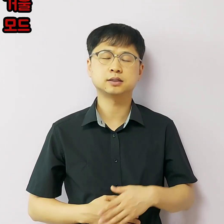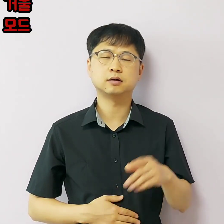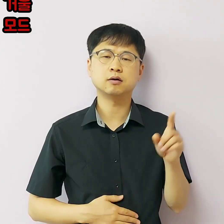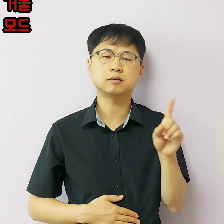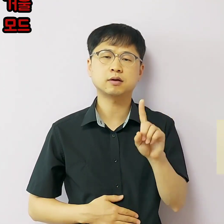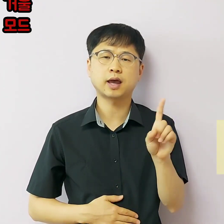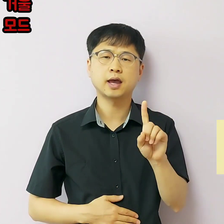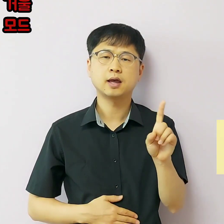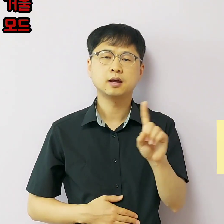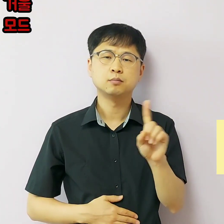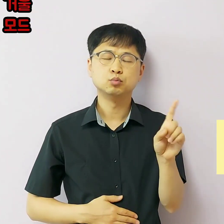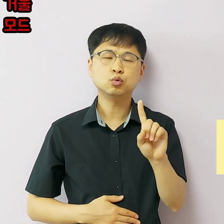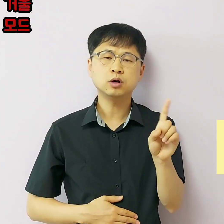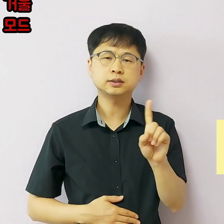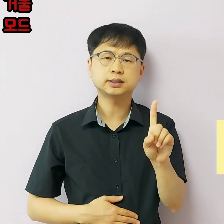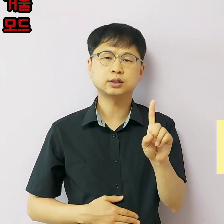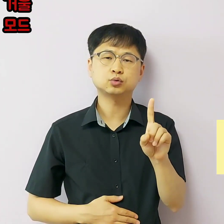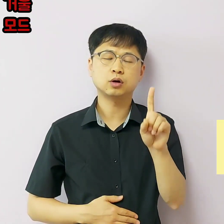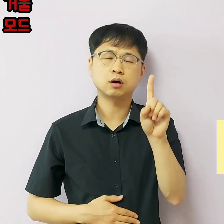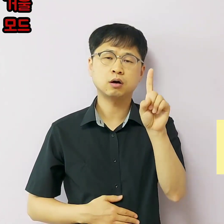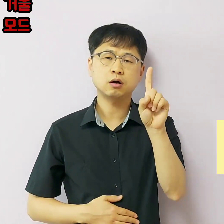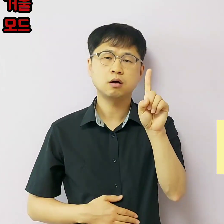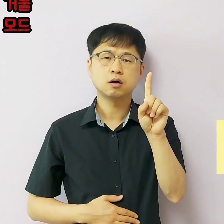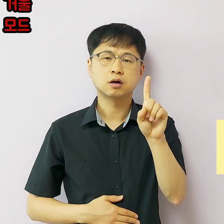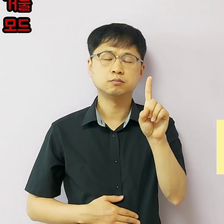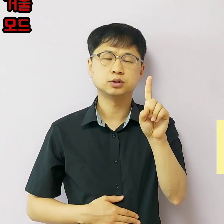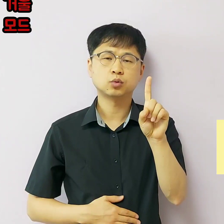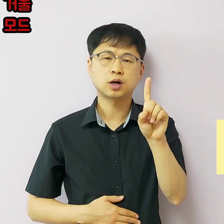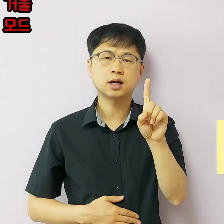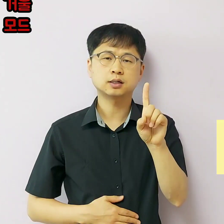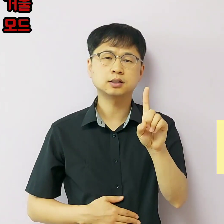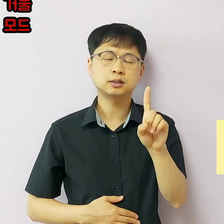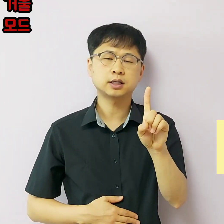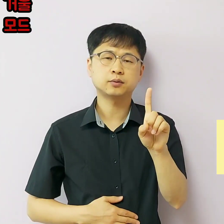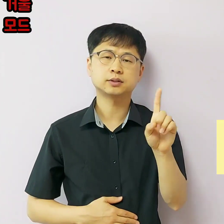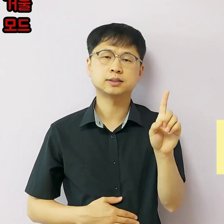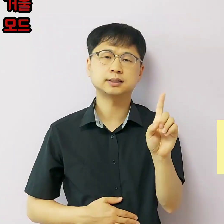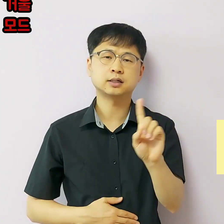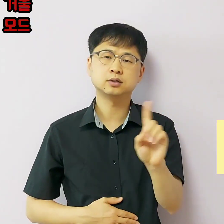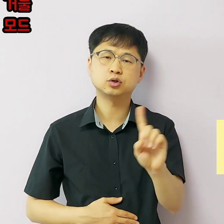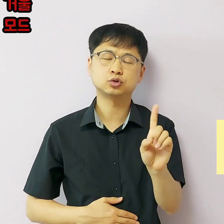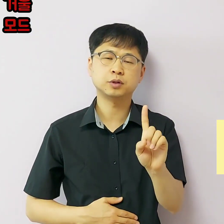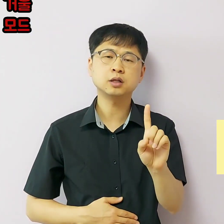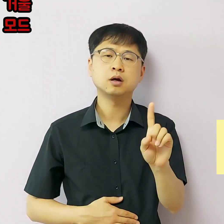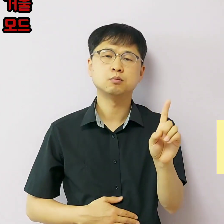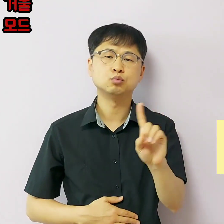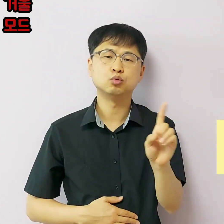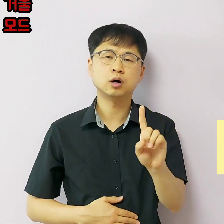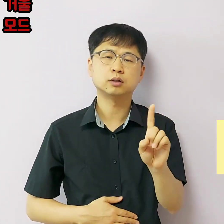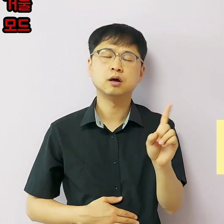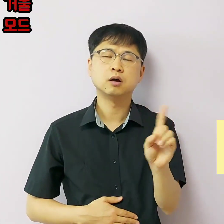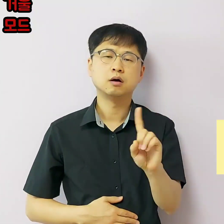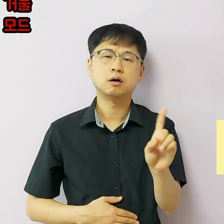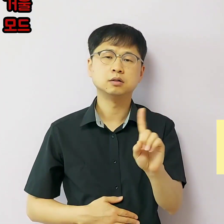여기서는 어떻게, 무엇이란 수어 검지손가락을 세워서 살짝 흔들어주면 무엇,